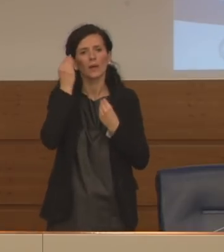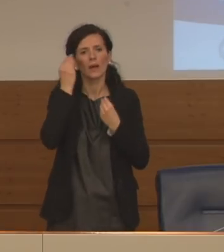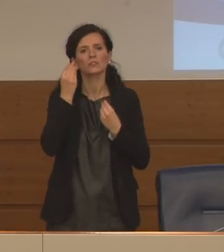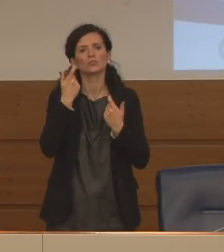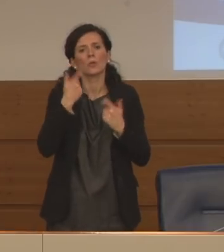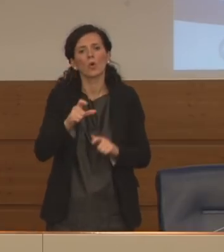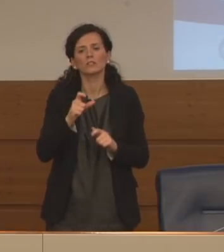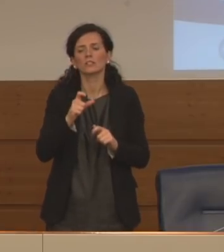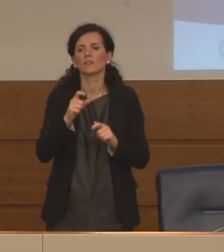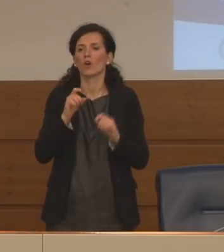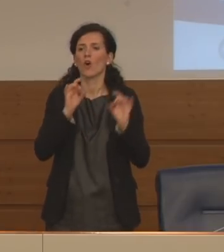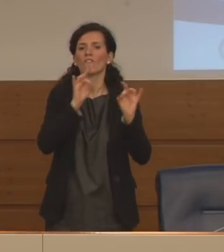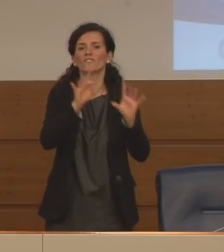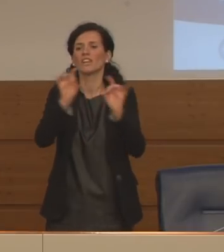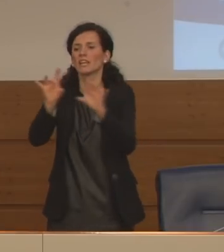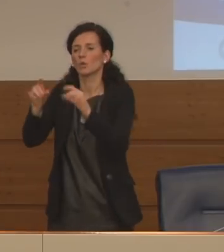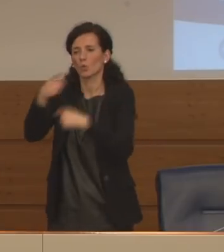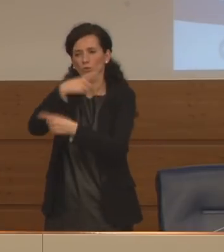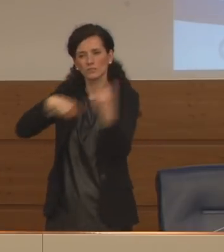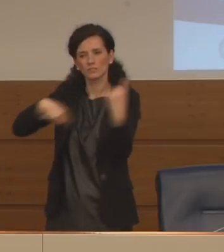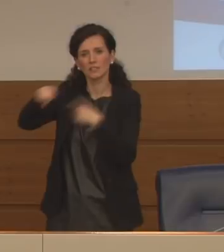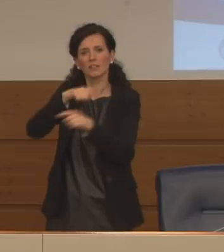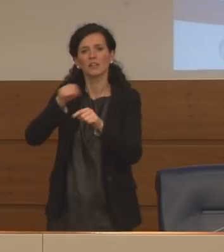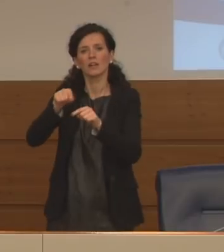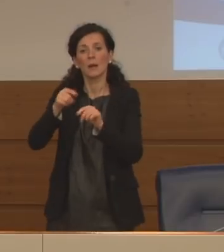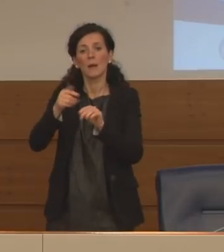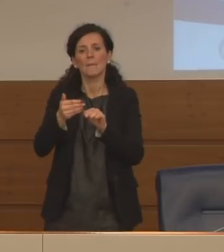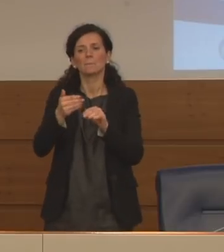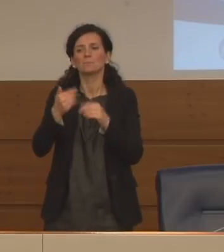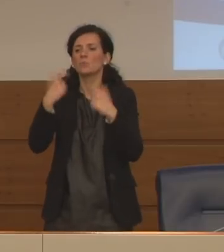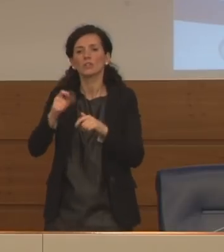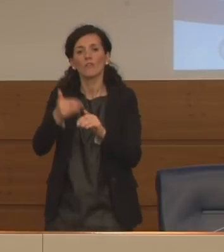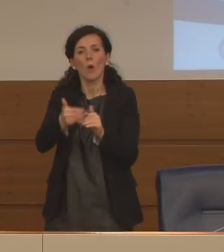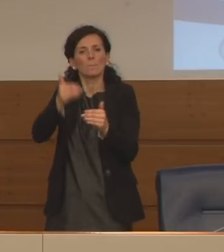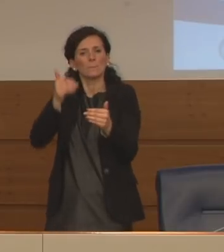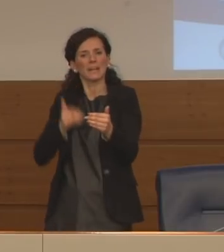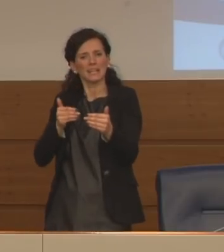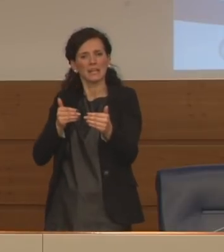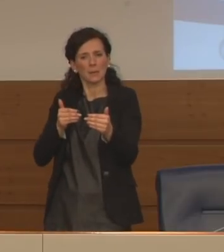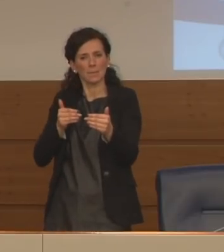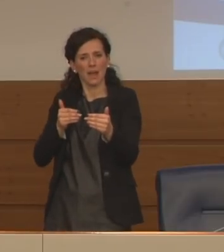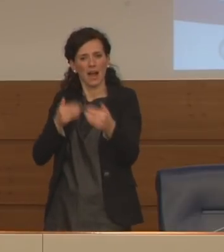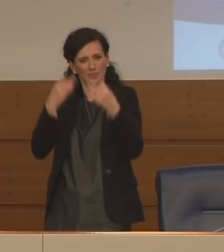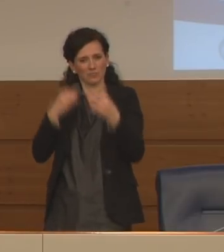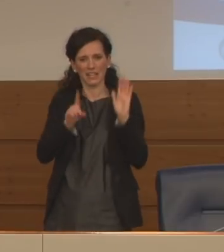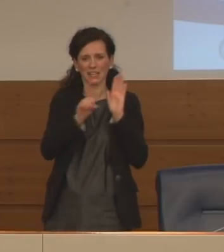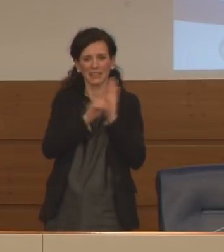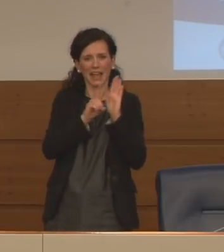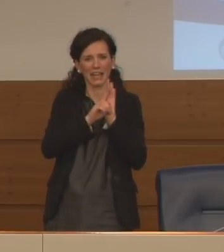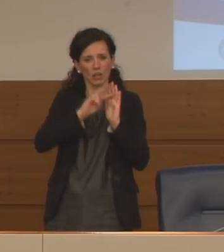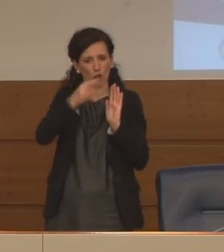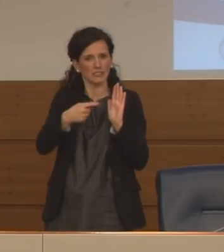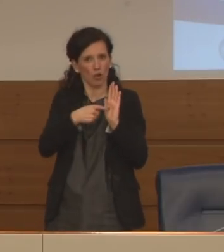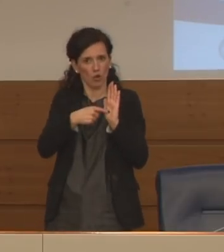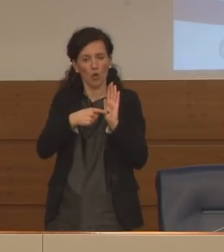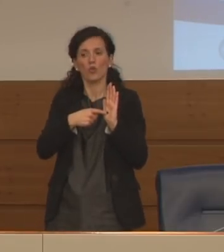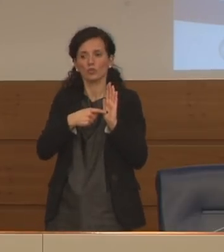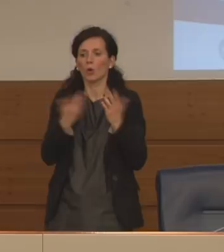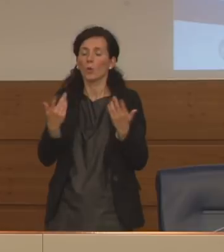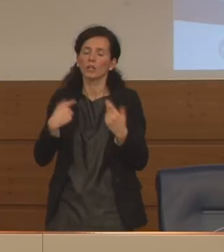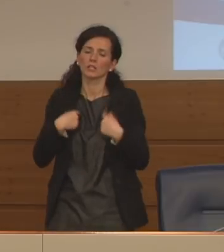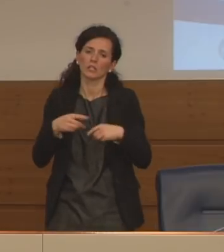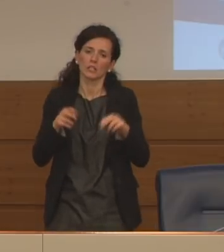che è precedente a quella stretta che è stata data e che ci auguriamo tutti con queste misure molto